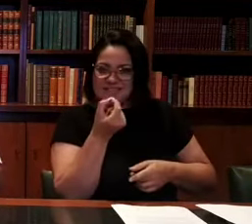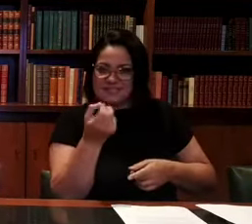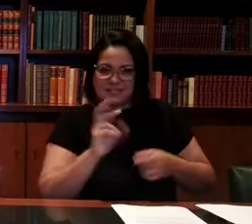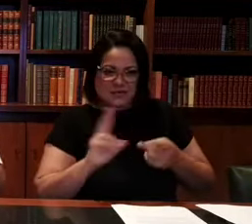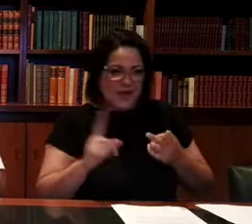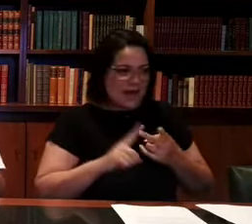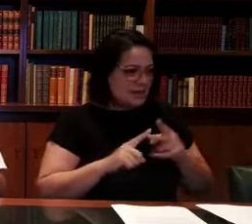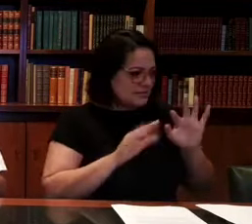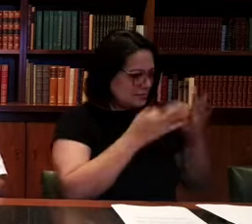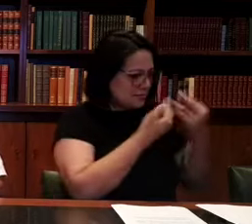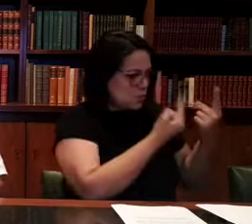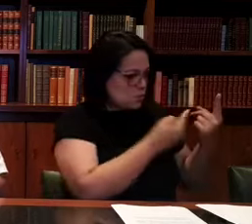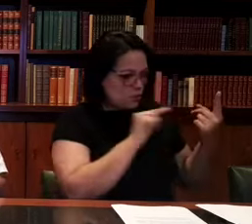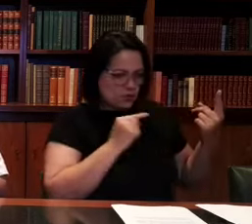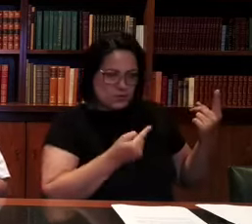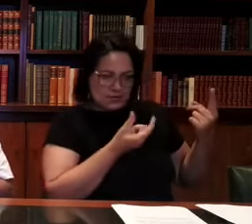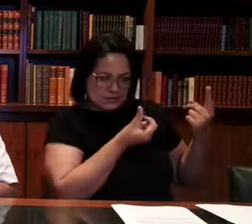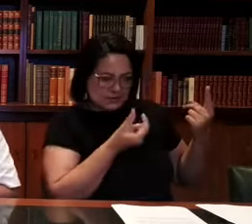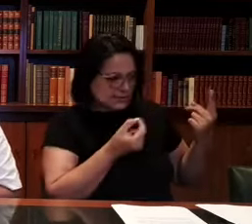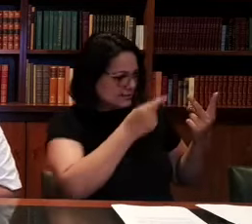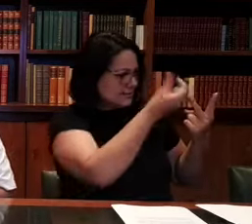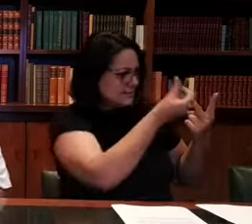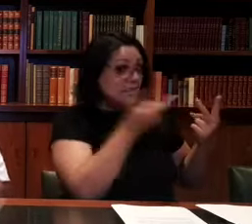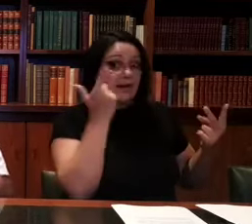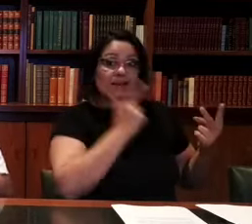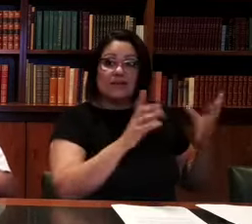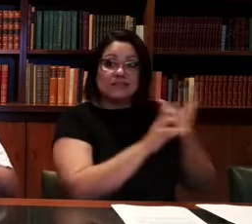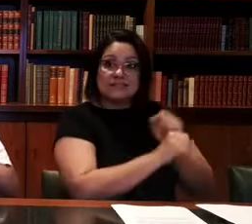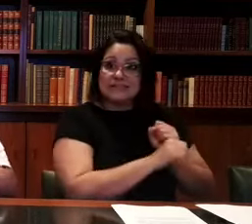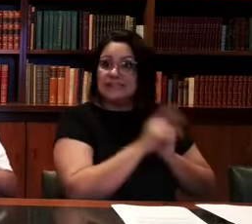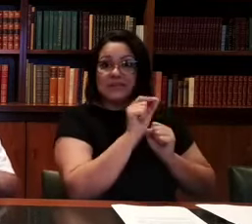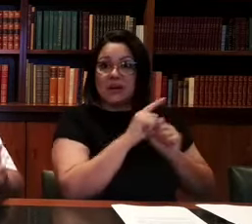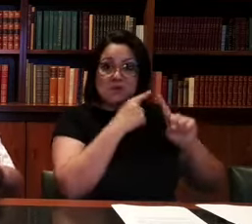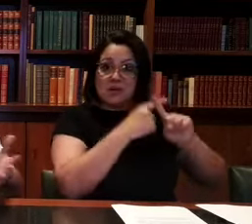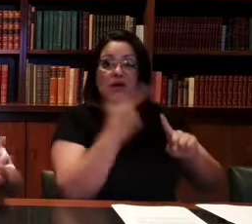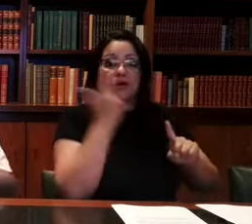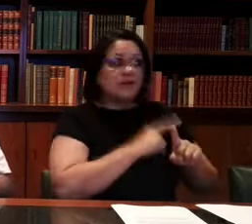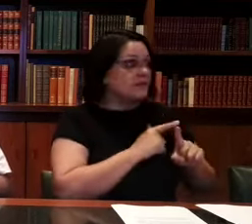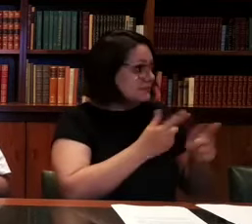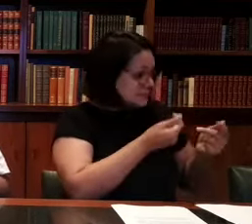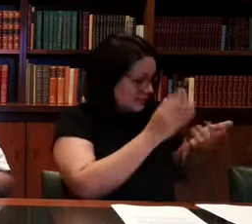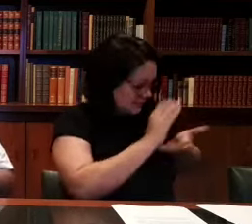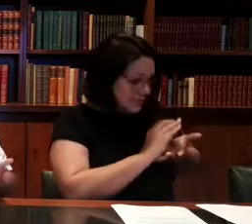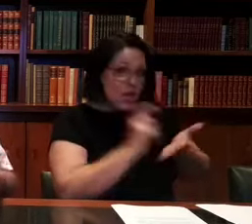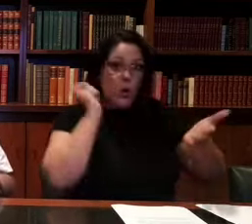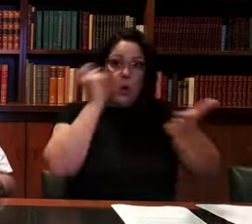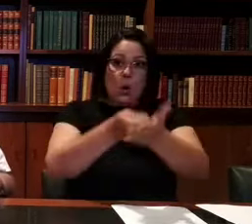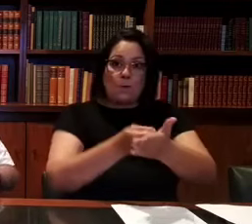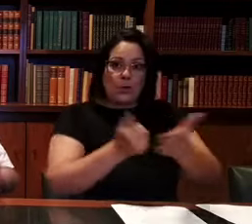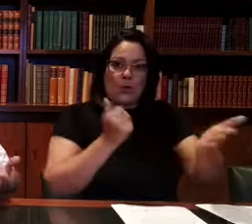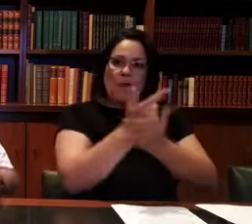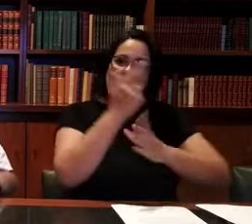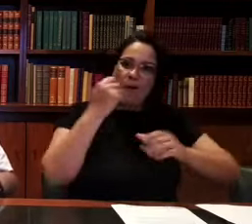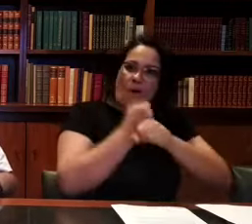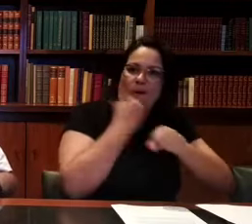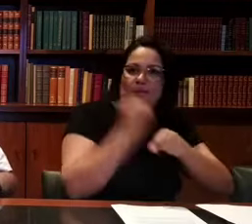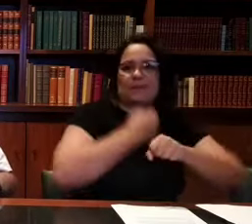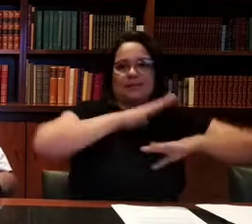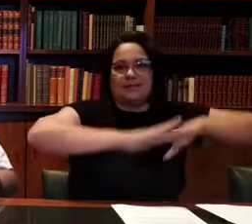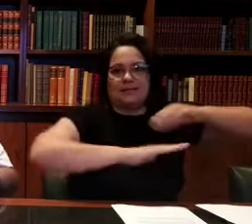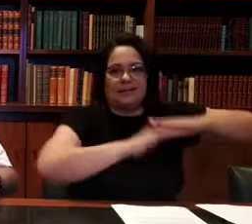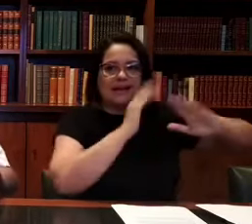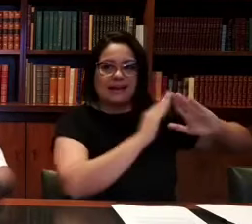1200/1000 licença cinco multi de 600 qualquer e acabou de investimento nessa área tudo para seu conforto para ter mais tranquilidade